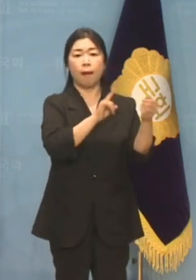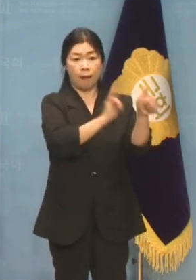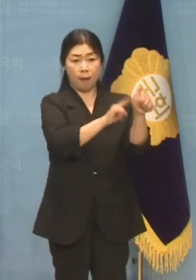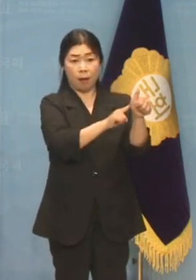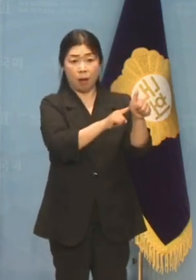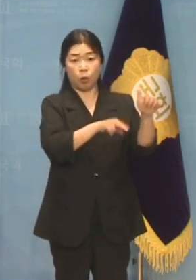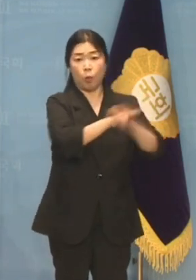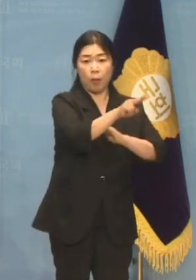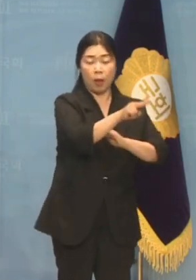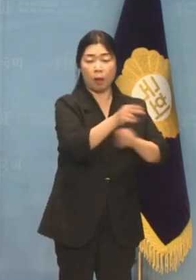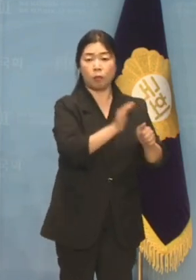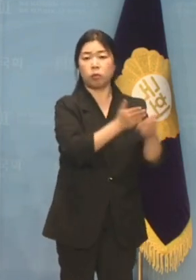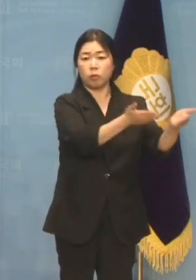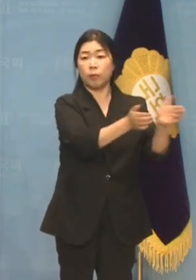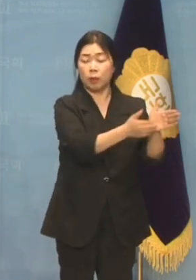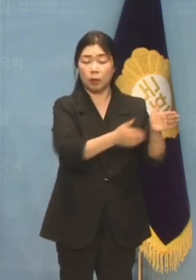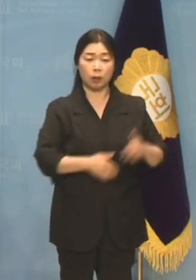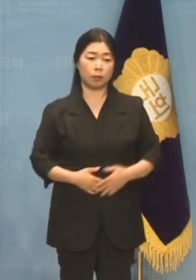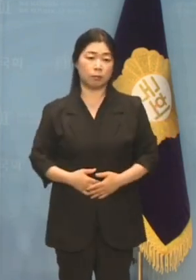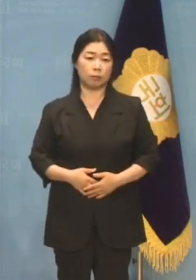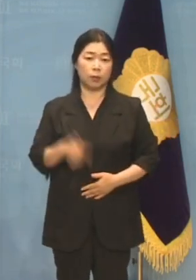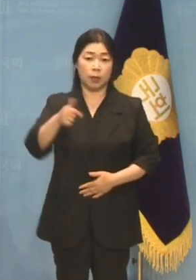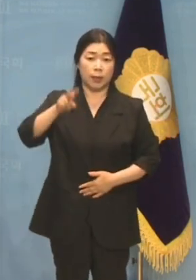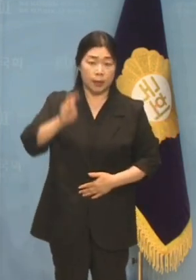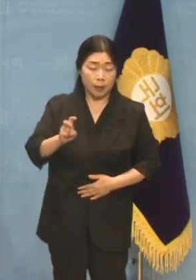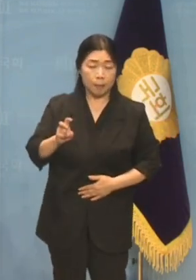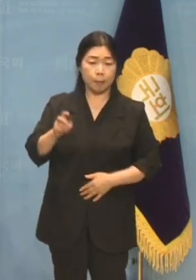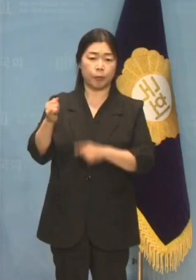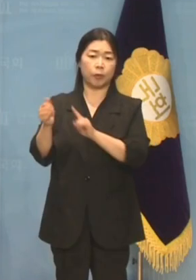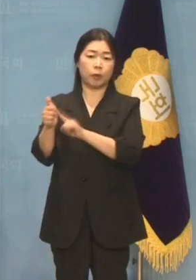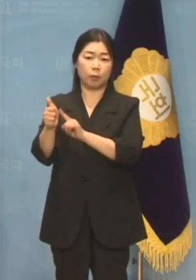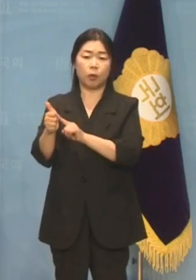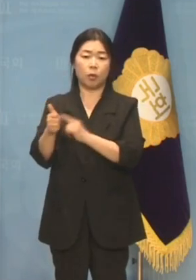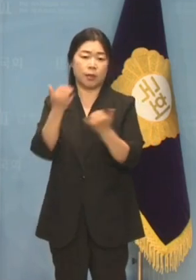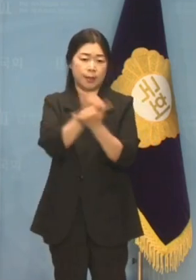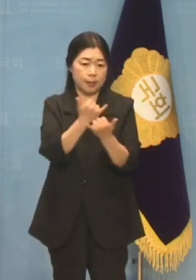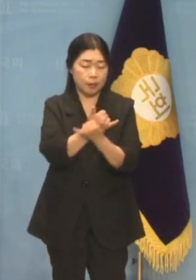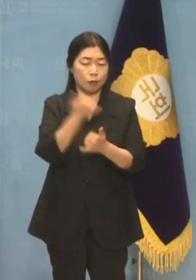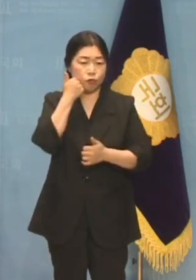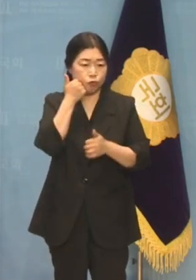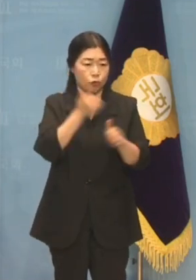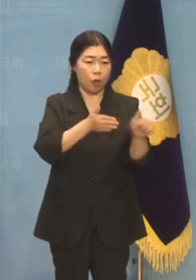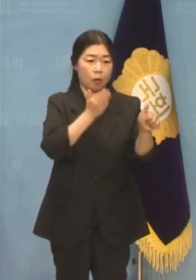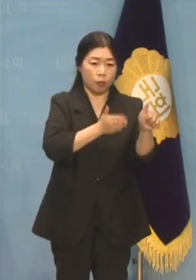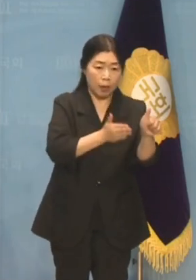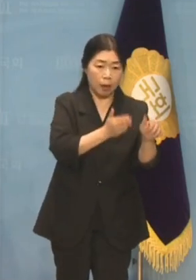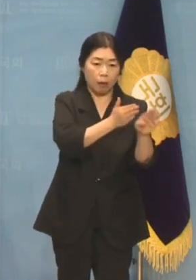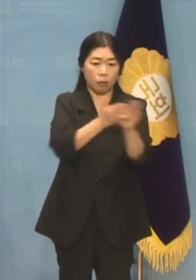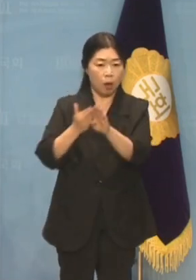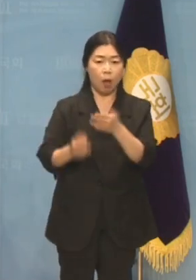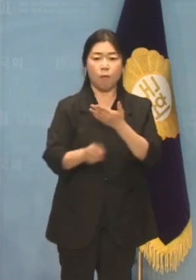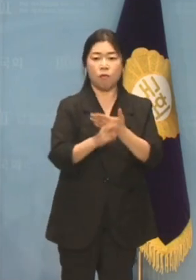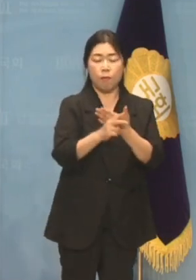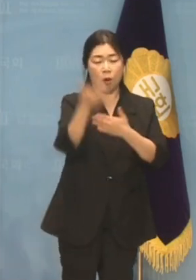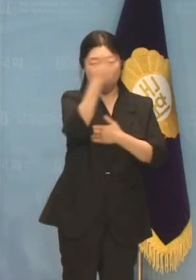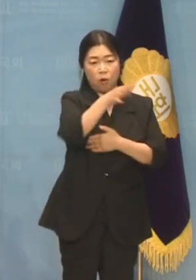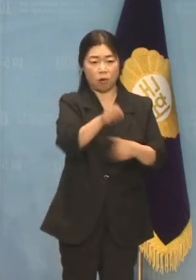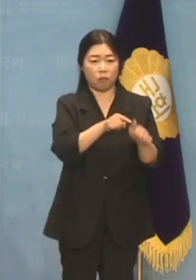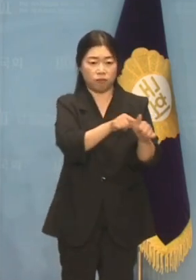하였습니다. 김기현 대표 친인척과 측근의 청탁 대가 불법 쪼개기 후원금